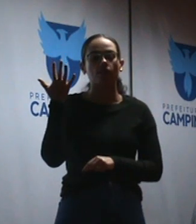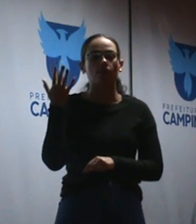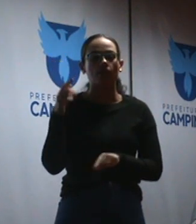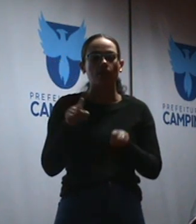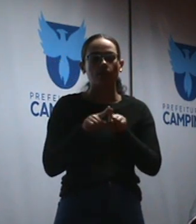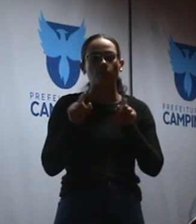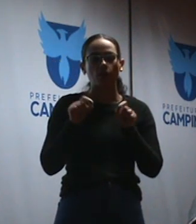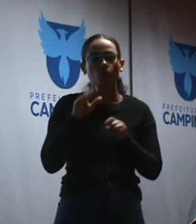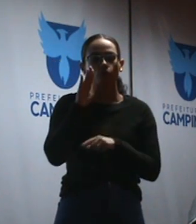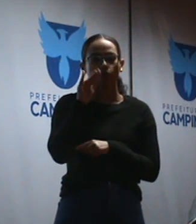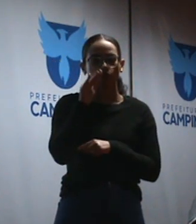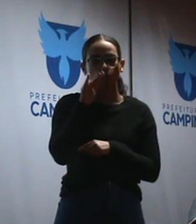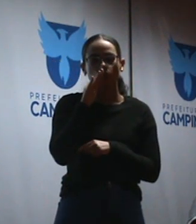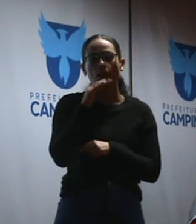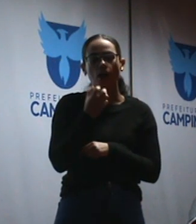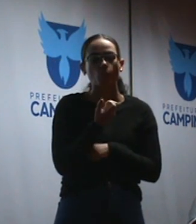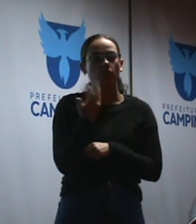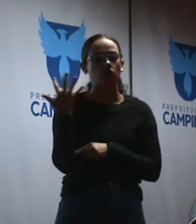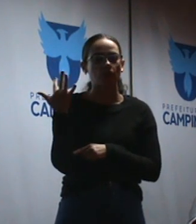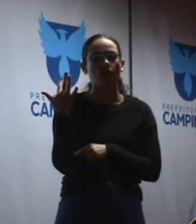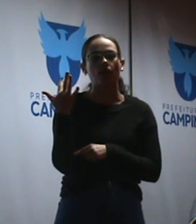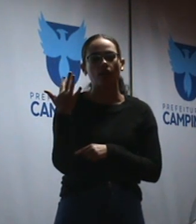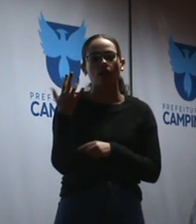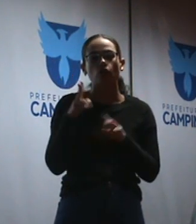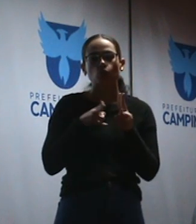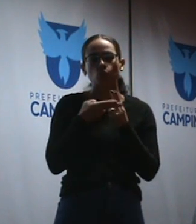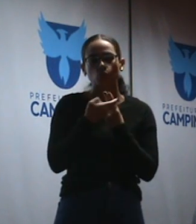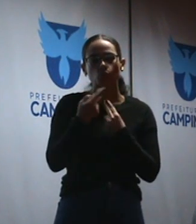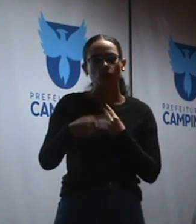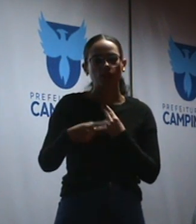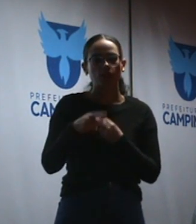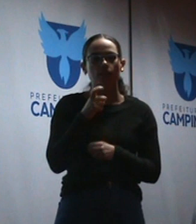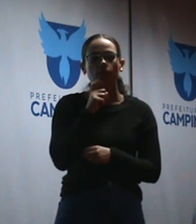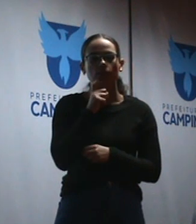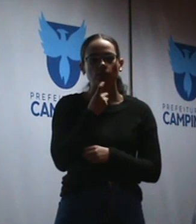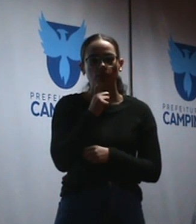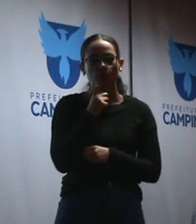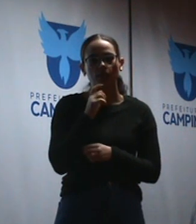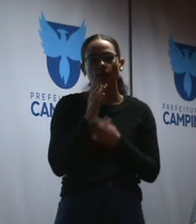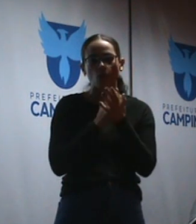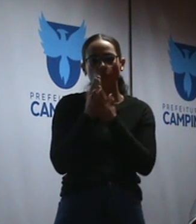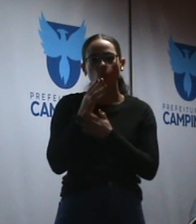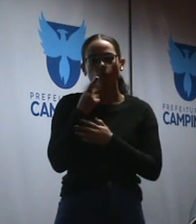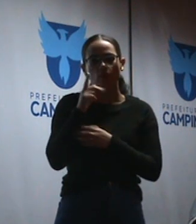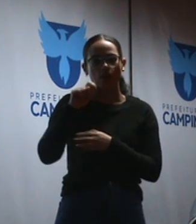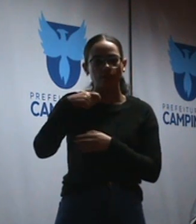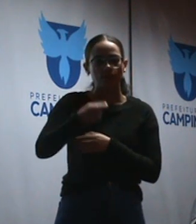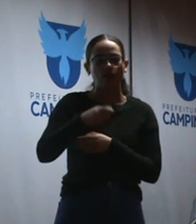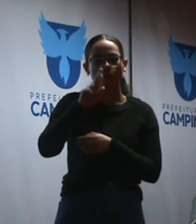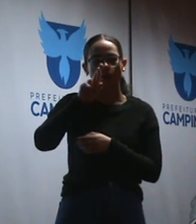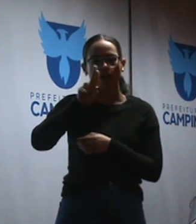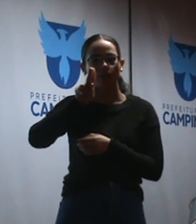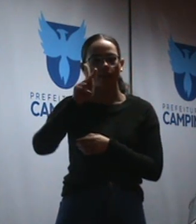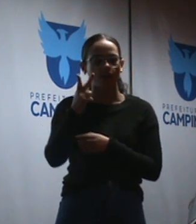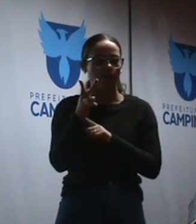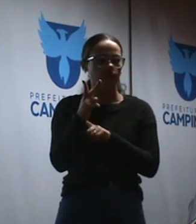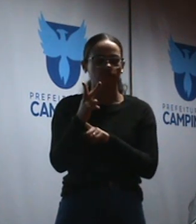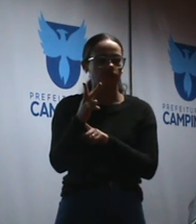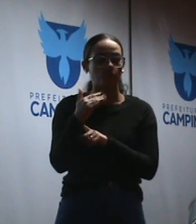o quadro de trabalhadores e trabalhadoras, né, do SUS Campinas, que alguns chamam de RH, mas eu, né, sempre prefiro não usar essa